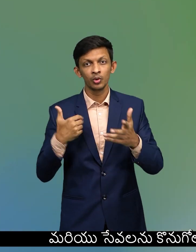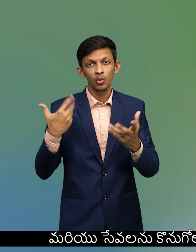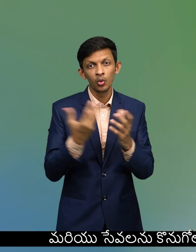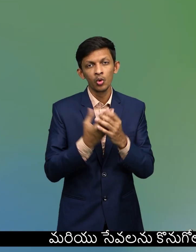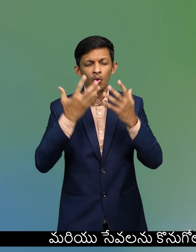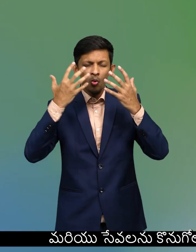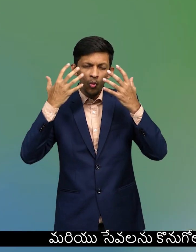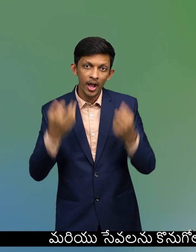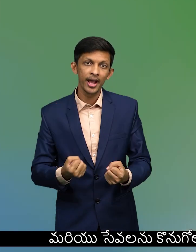పాల్గొంటాము.